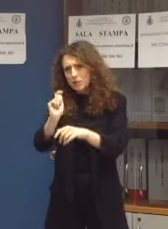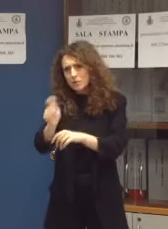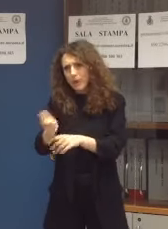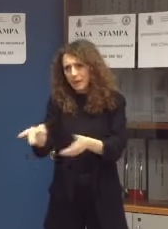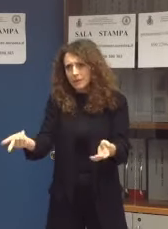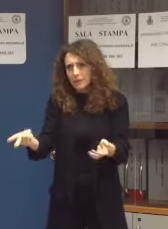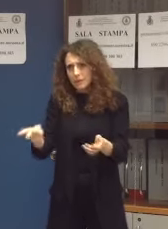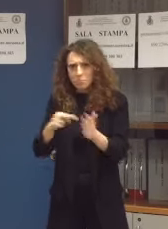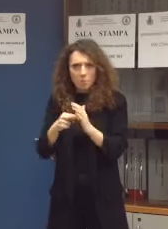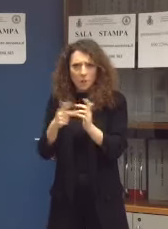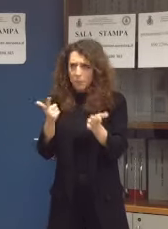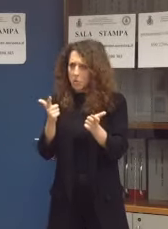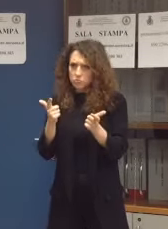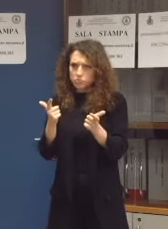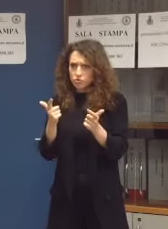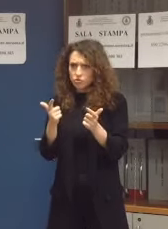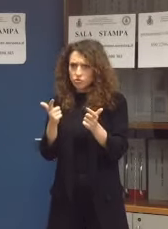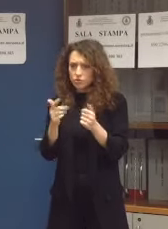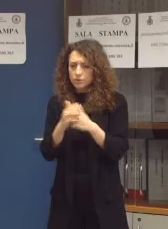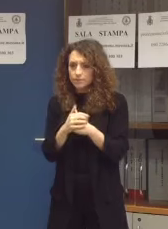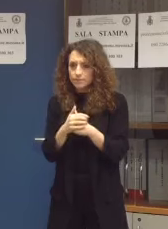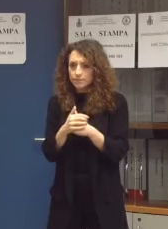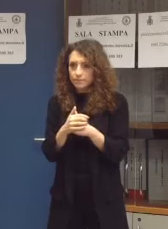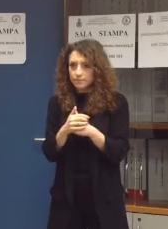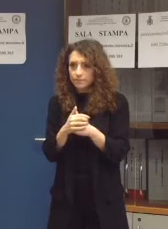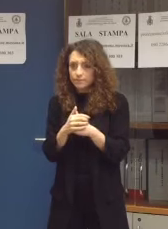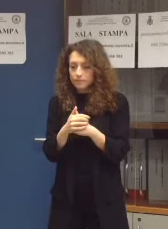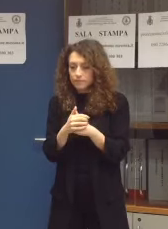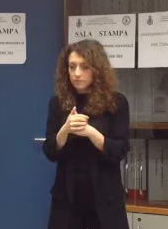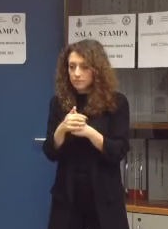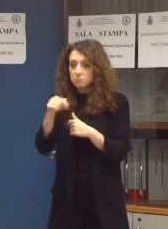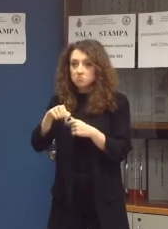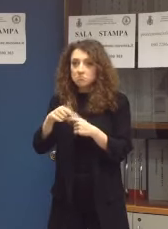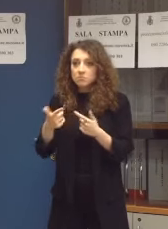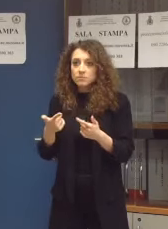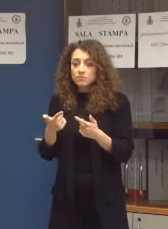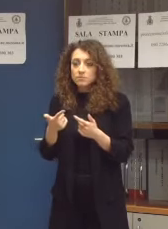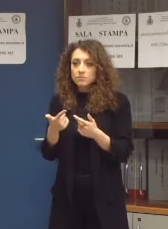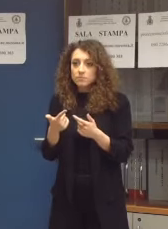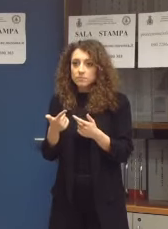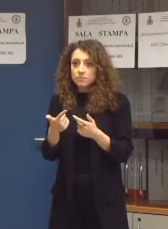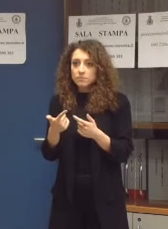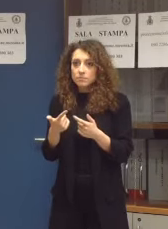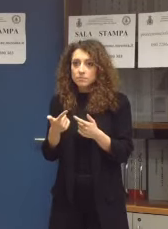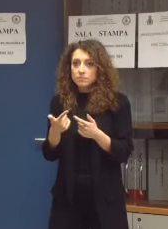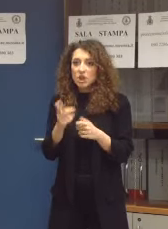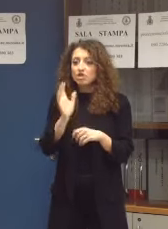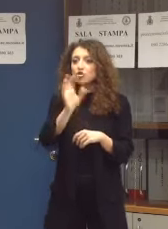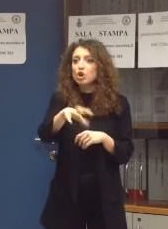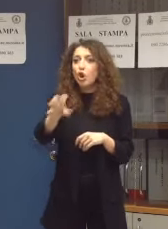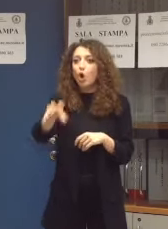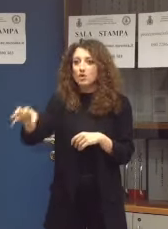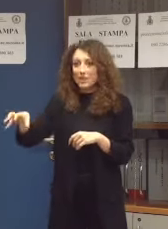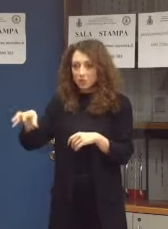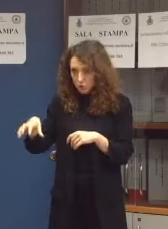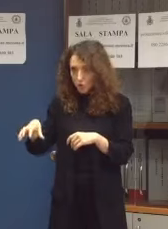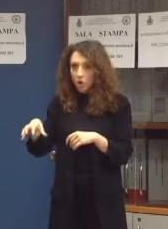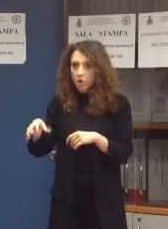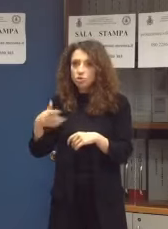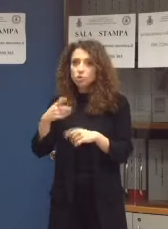c'è alcun problema. Oggi poi c'è stata una presenza più consistente nelle circoscrizioni, c'è stato anche